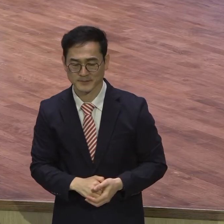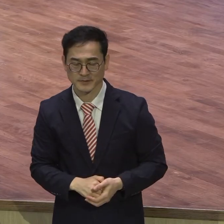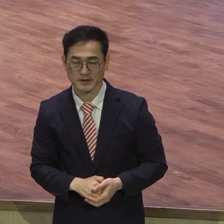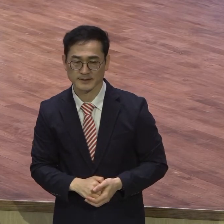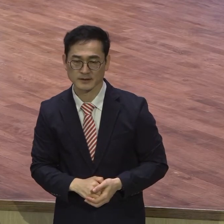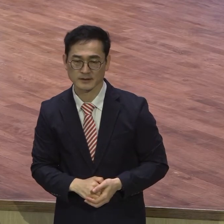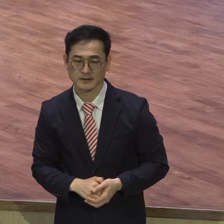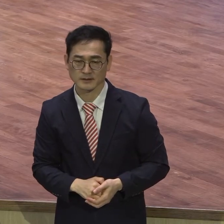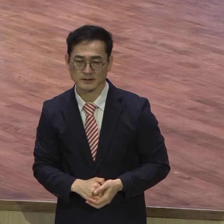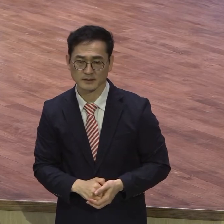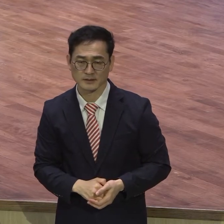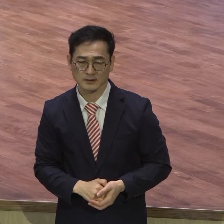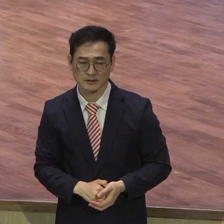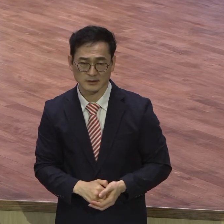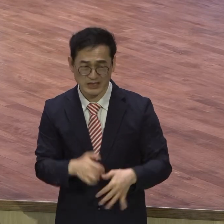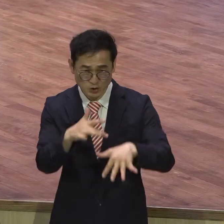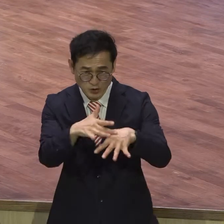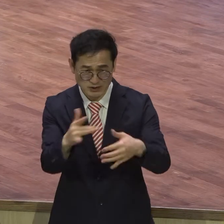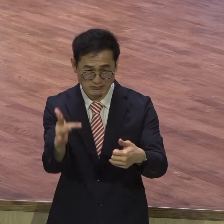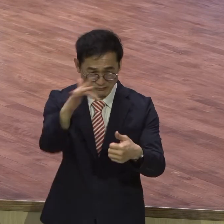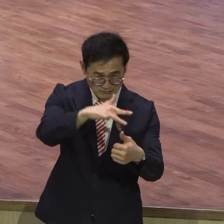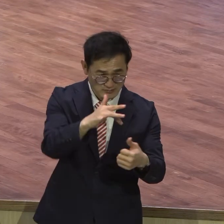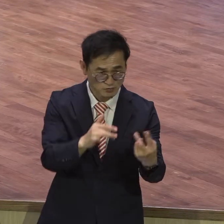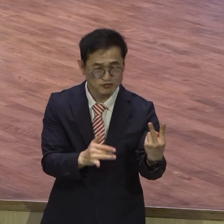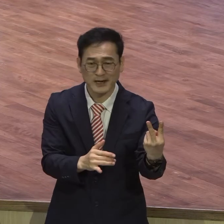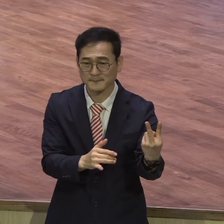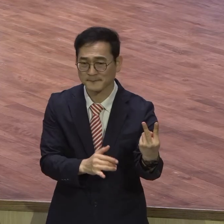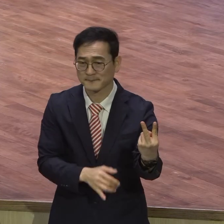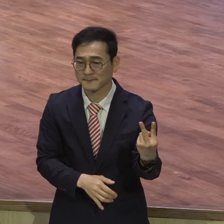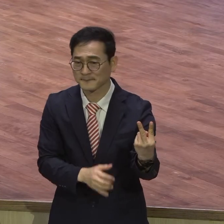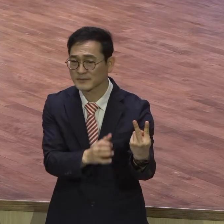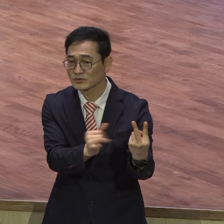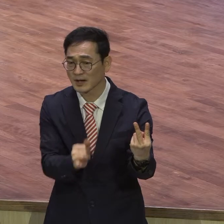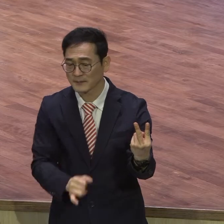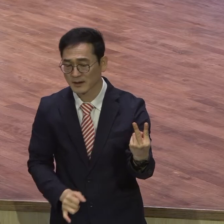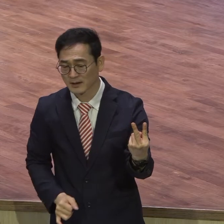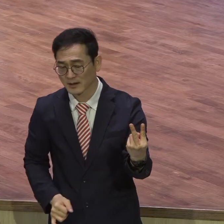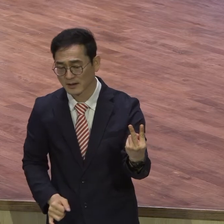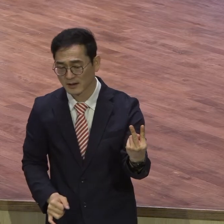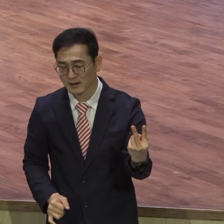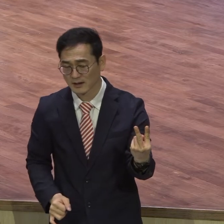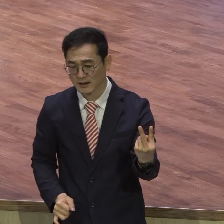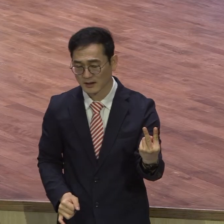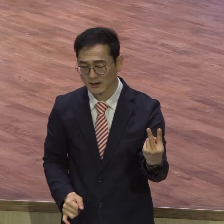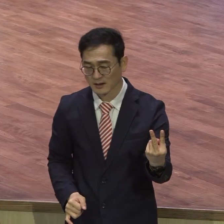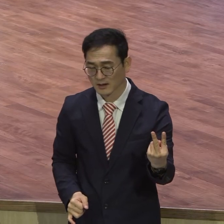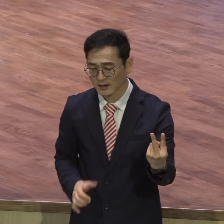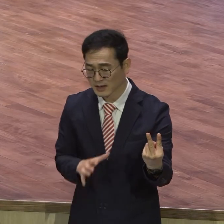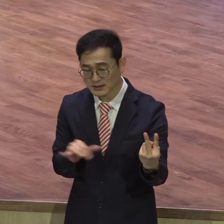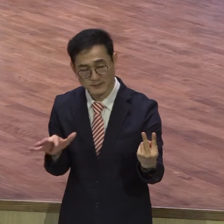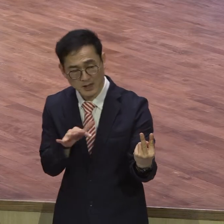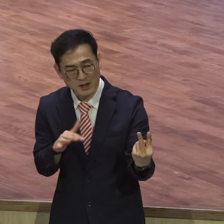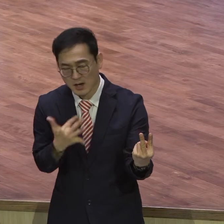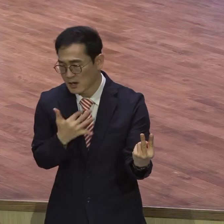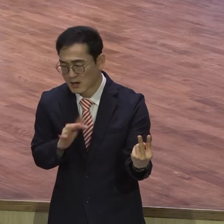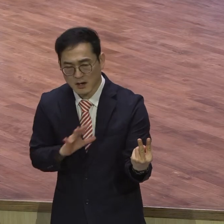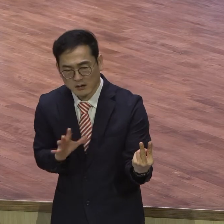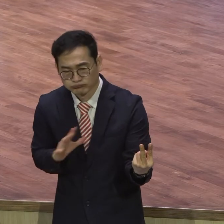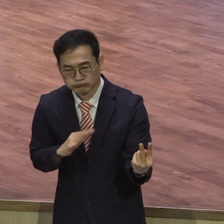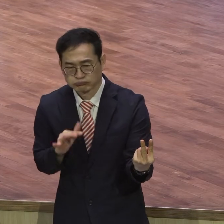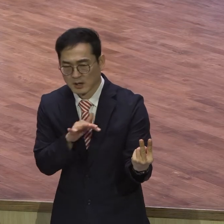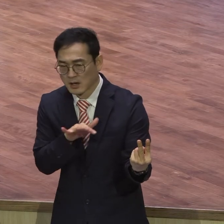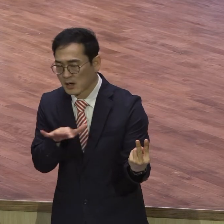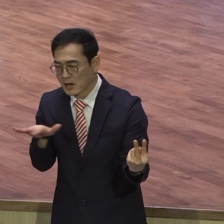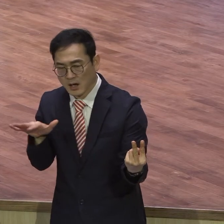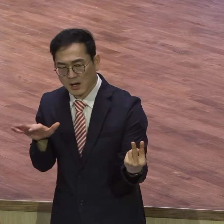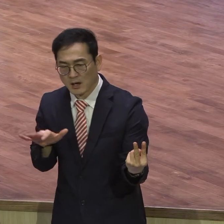두 사람이 귀신이 들린 상태였었는데 얼마나 살아왔던지 아무도 그 주위를 그곳을 지나칠 수